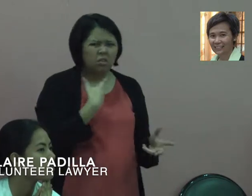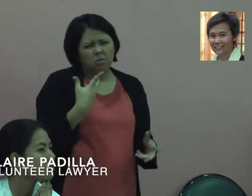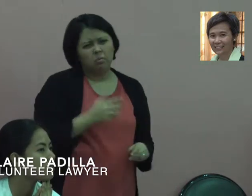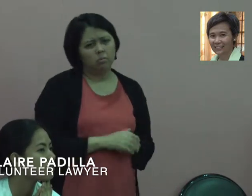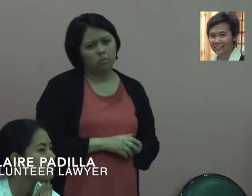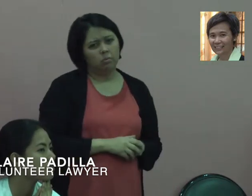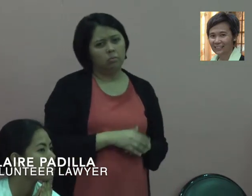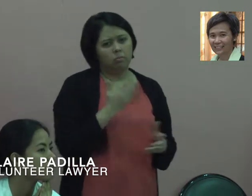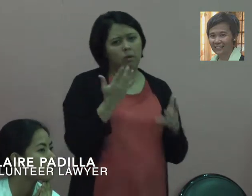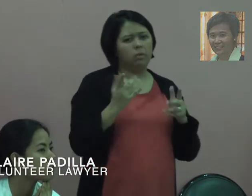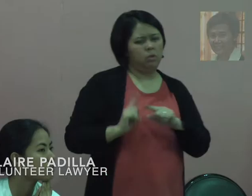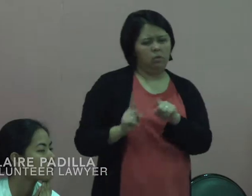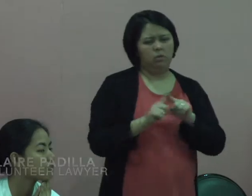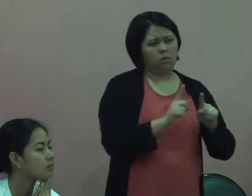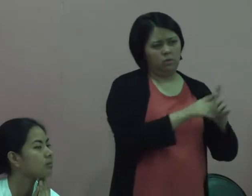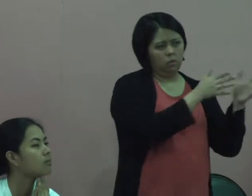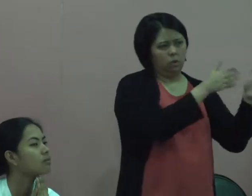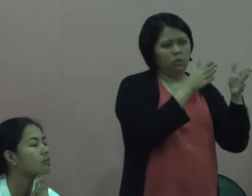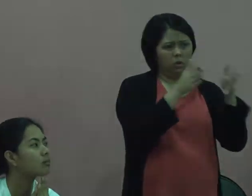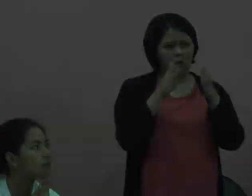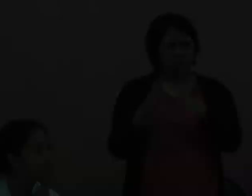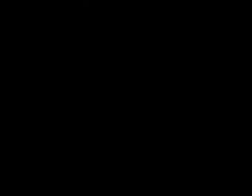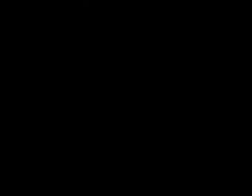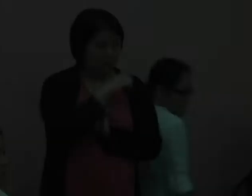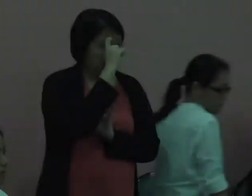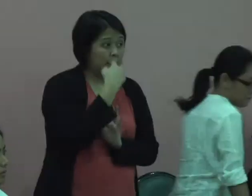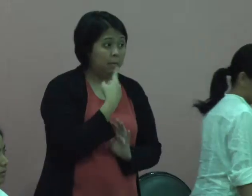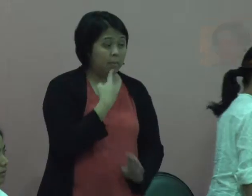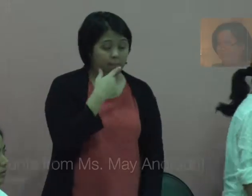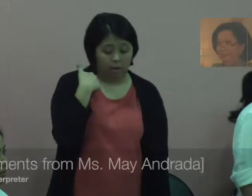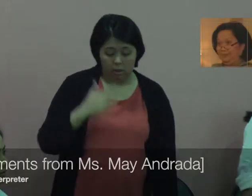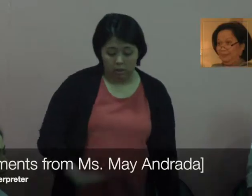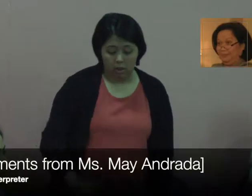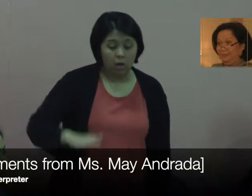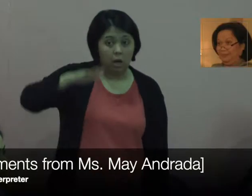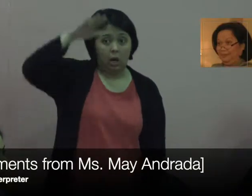klase. So, merong maraming kinds of resistance. Lang kasi,